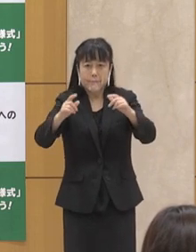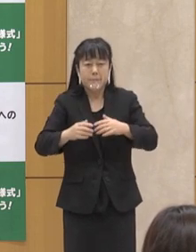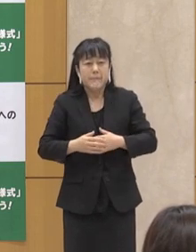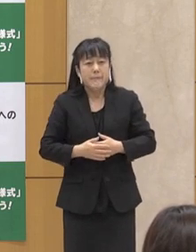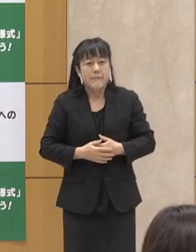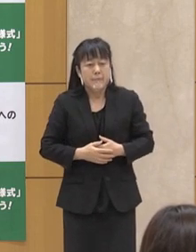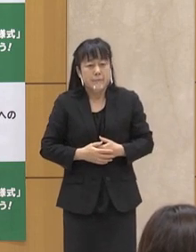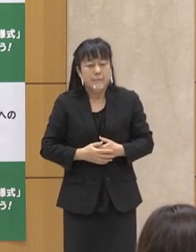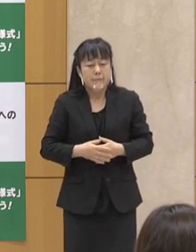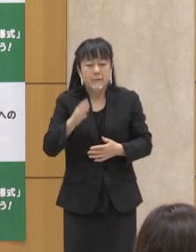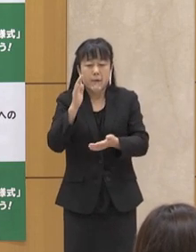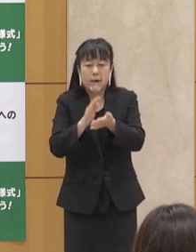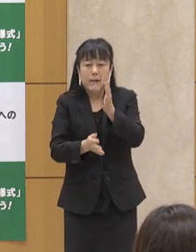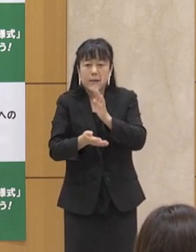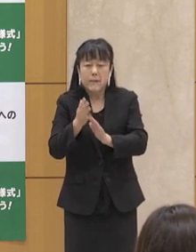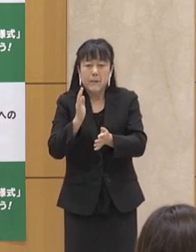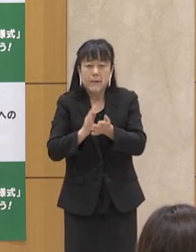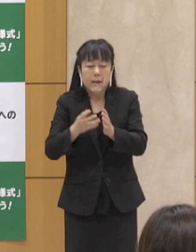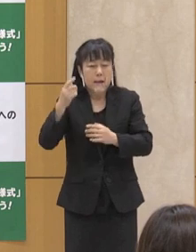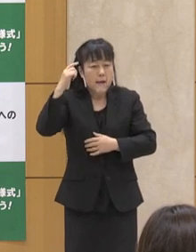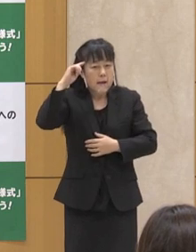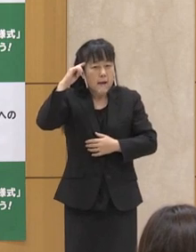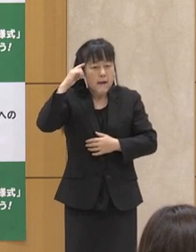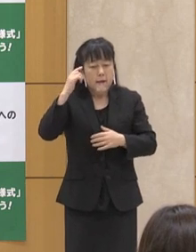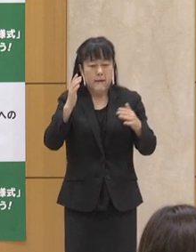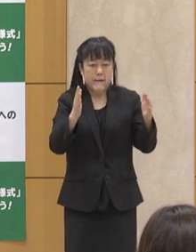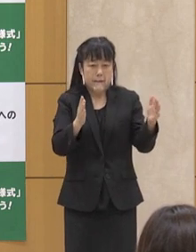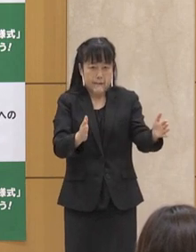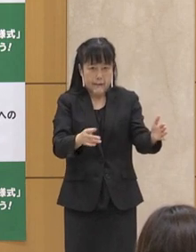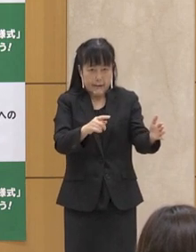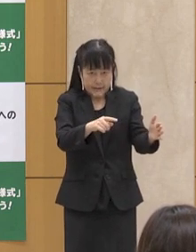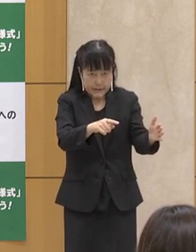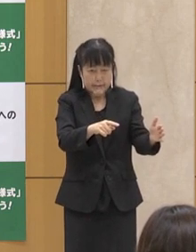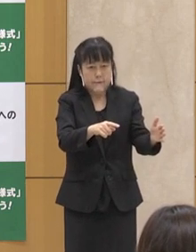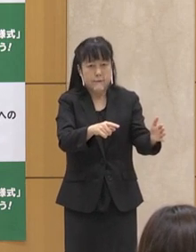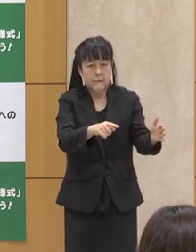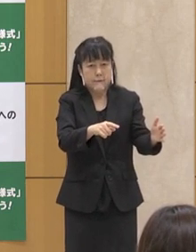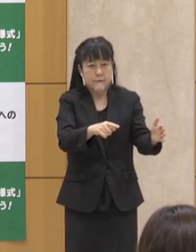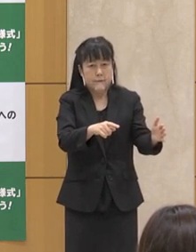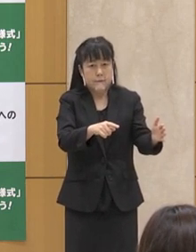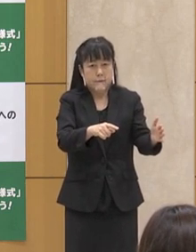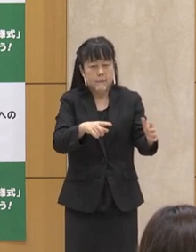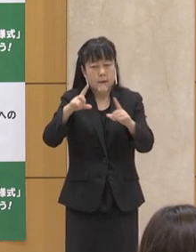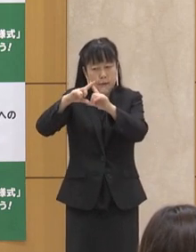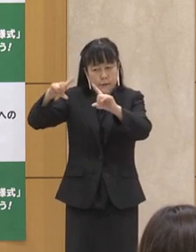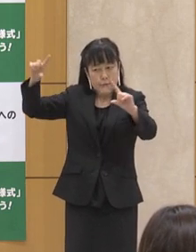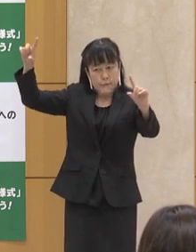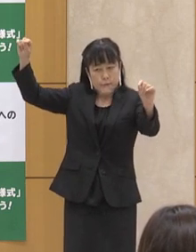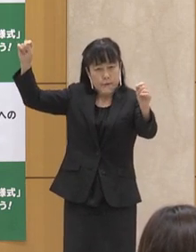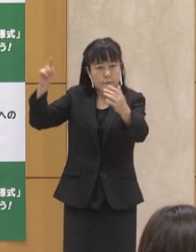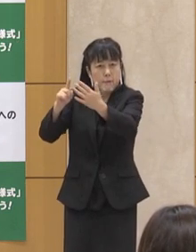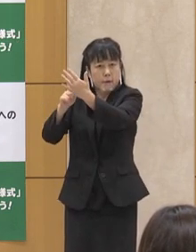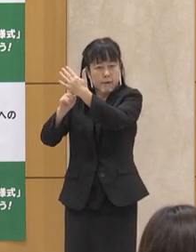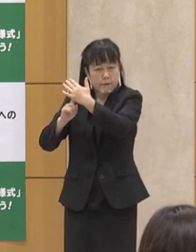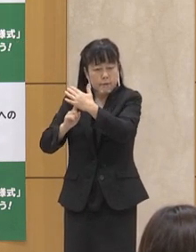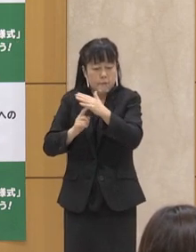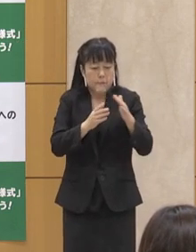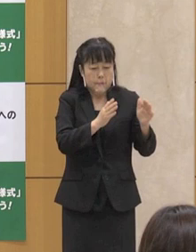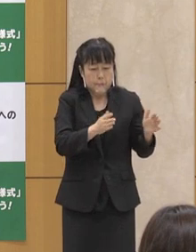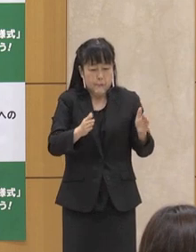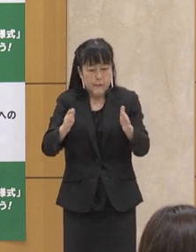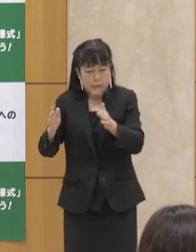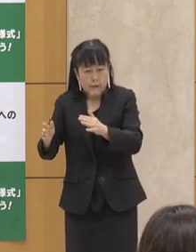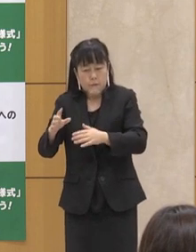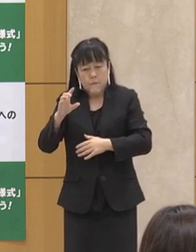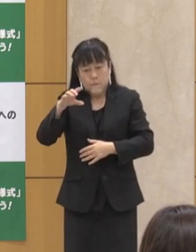構成した形でですね、改めてそのどこに当てはまるか、まあ、ただ、状況としてはですね、い